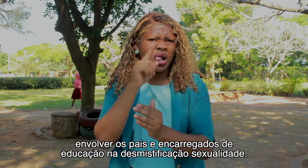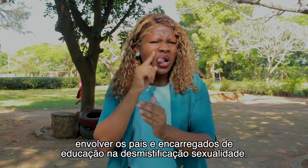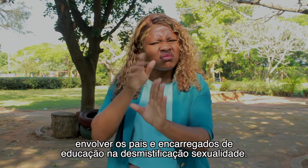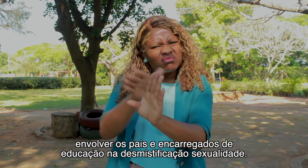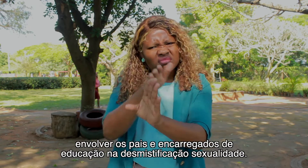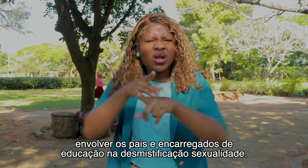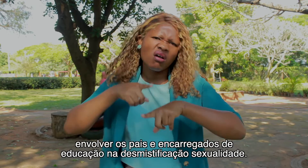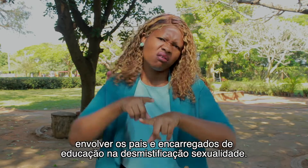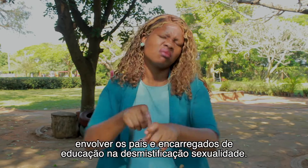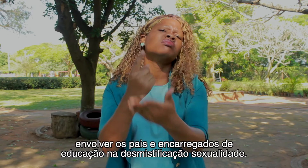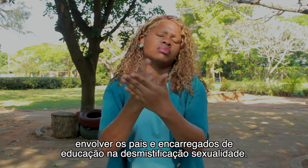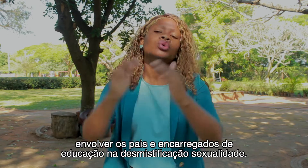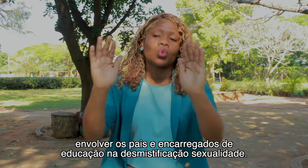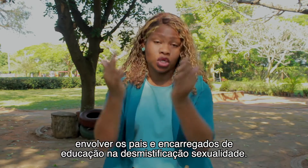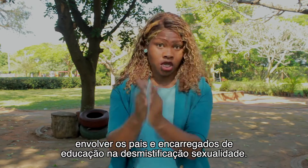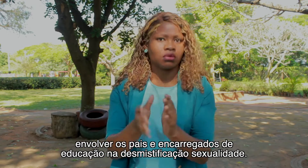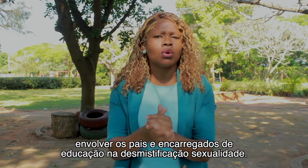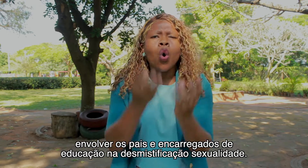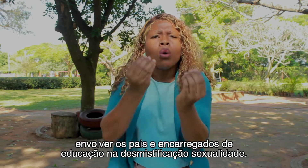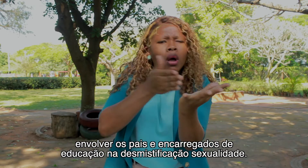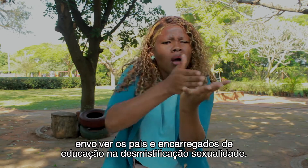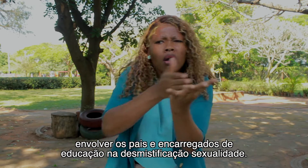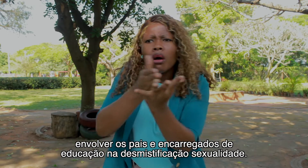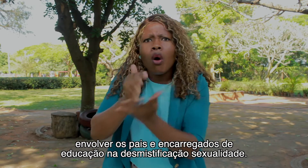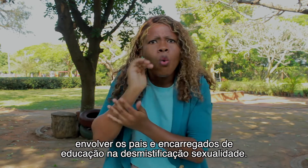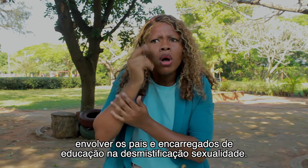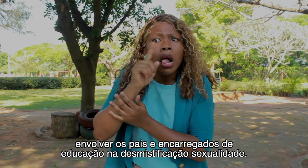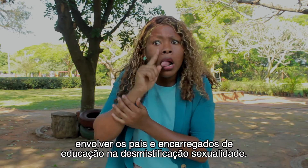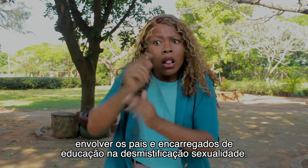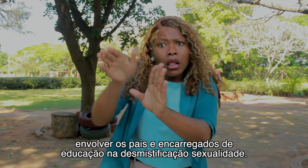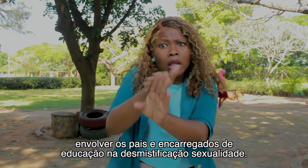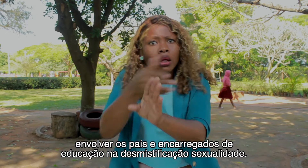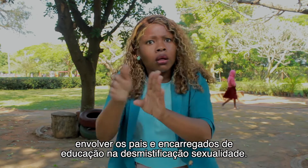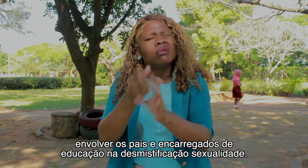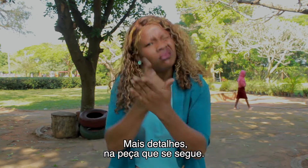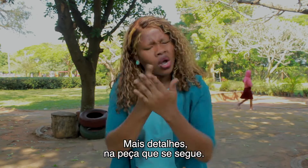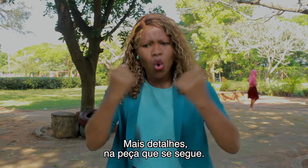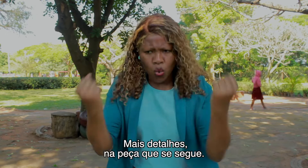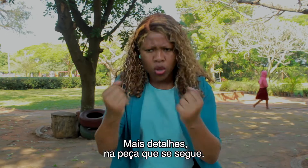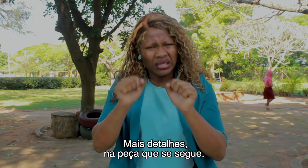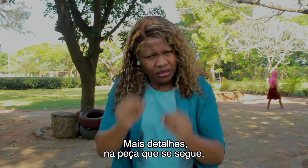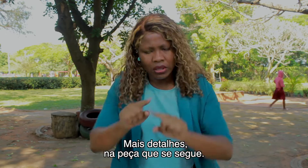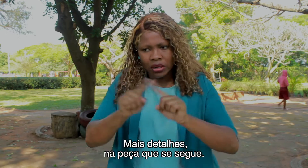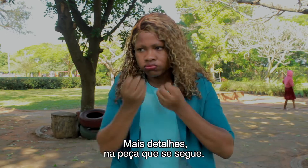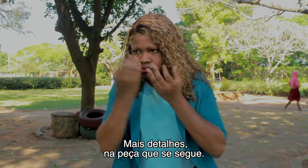e envolver os pais e encarregados de educação na desmistificação da sexualidade. Mais detalhes na peça que se